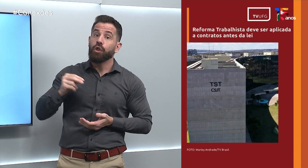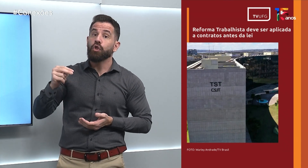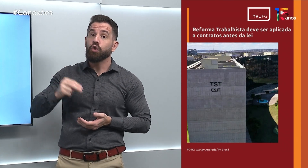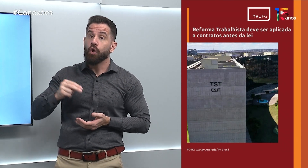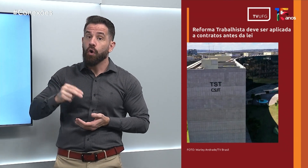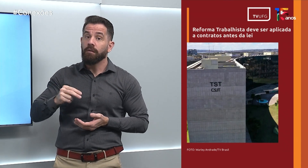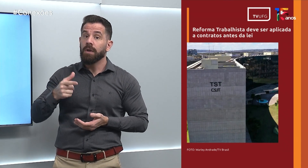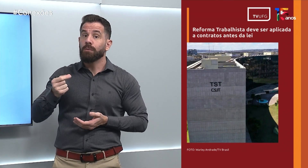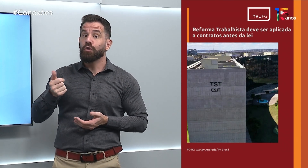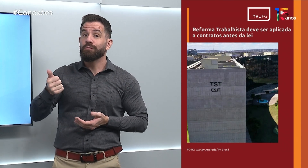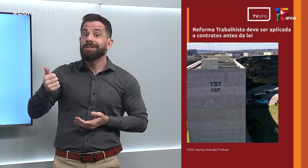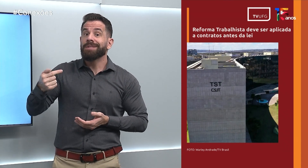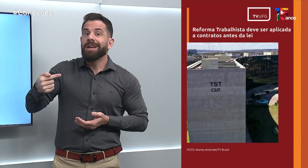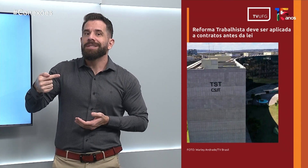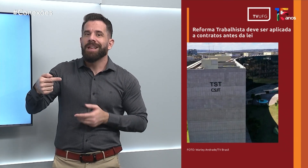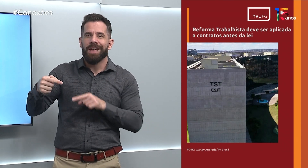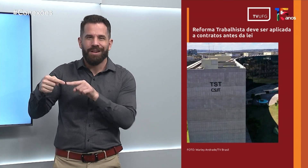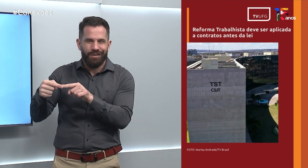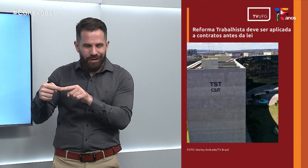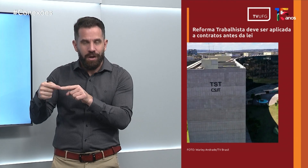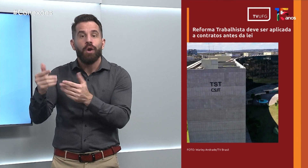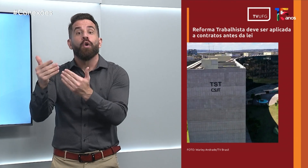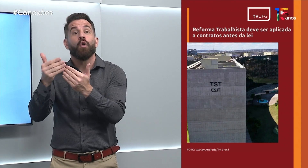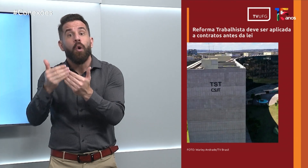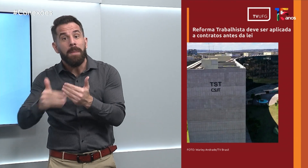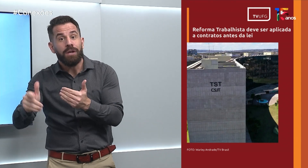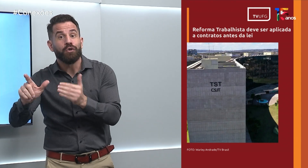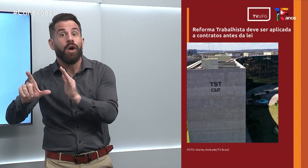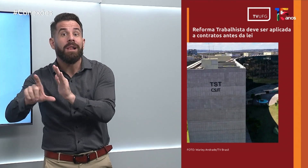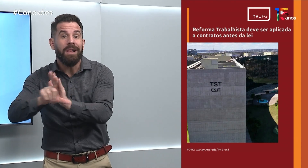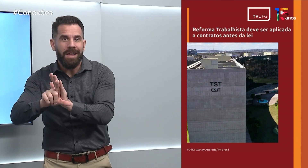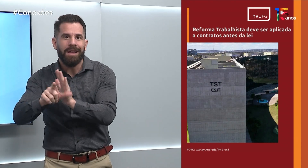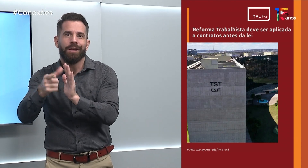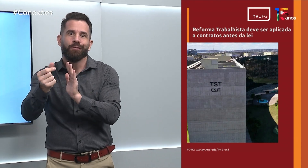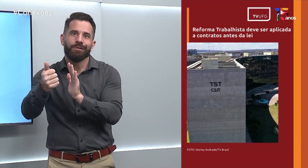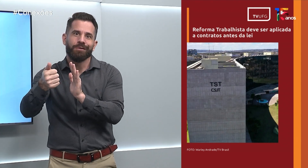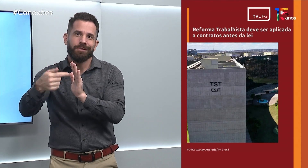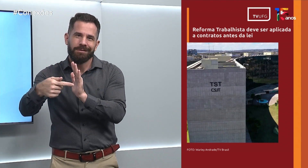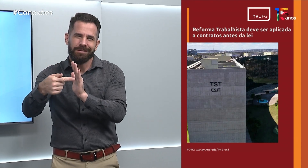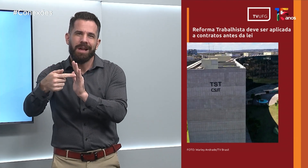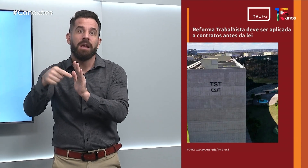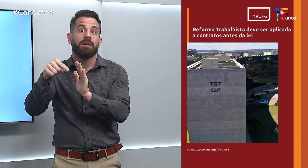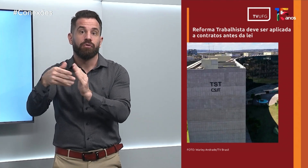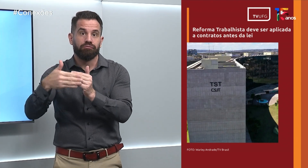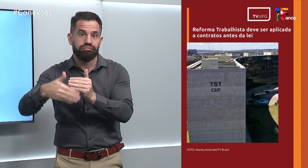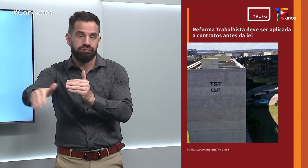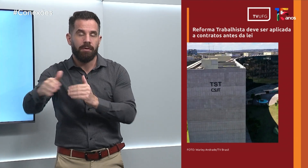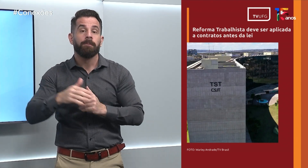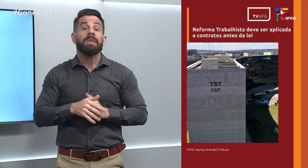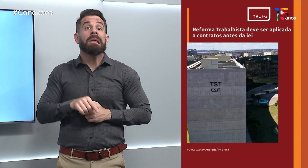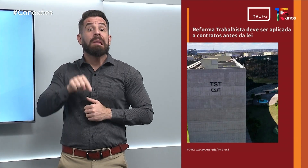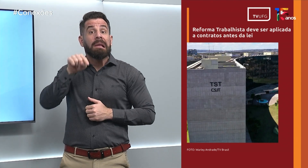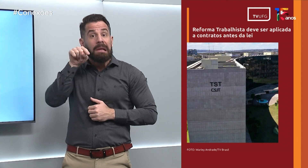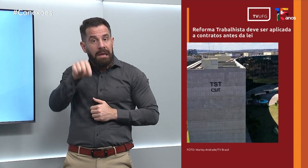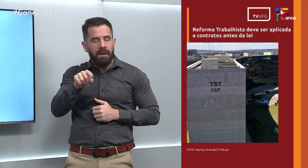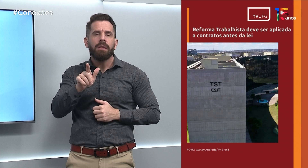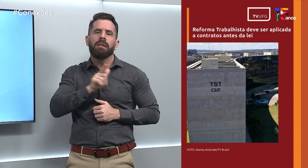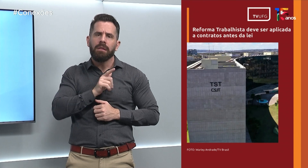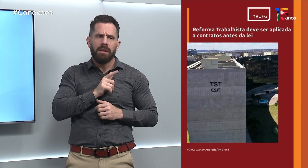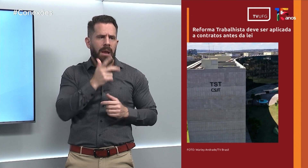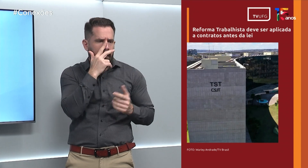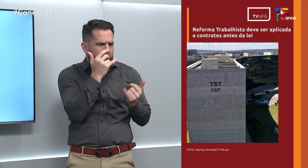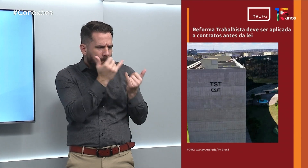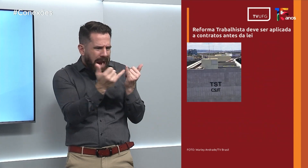um dia antes da entrada da lei em vigor. E essa tese deve ser aplicada a todos os processos semelhantes